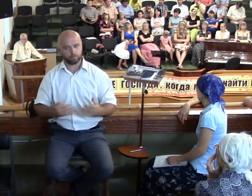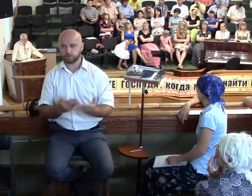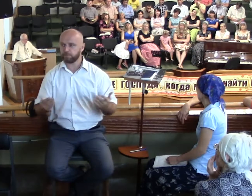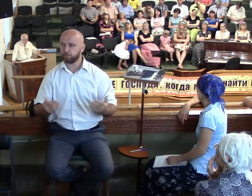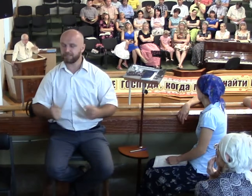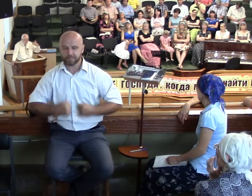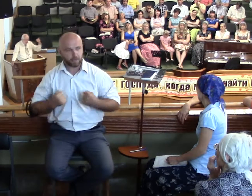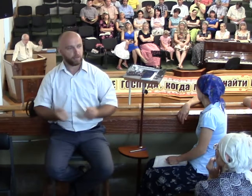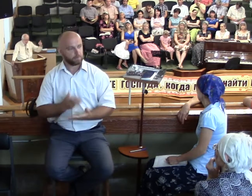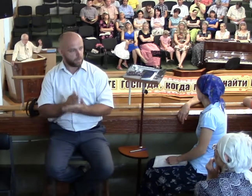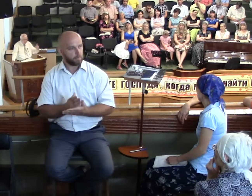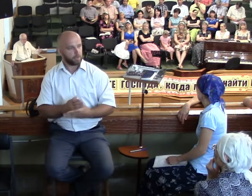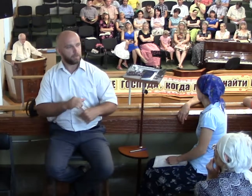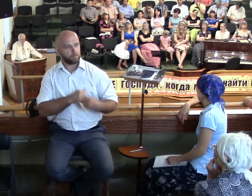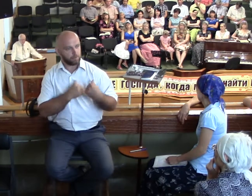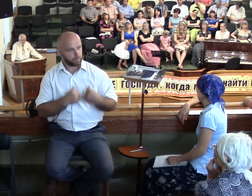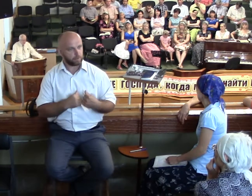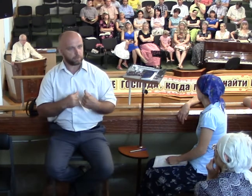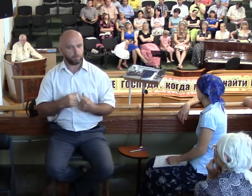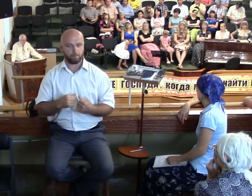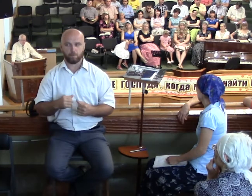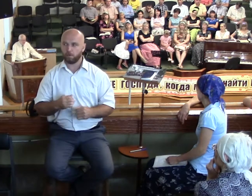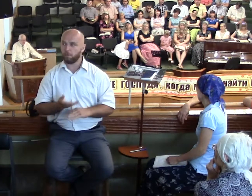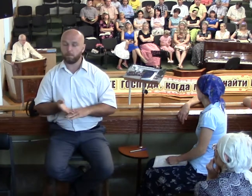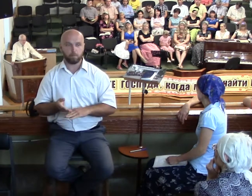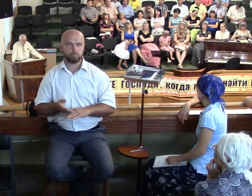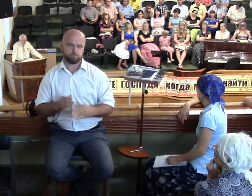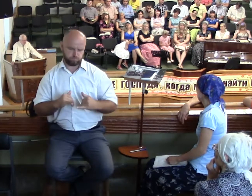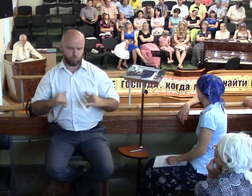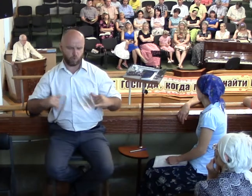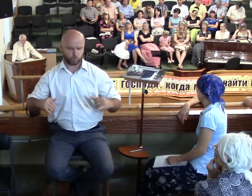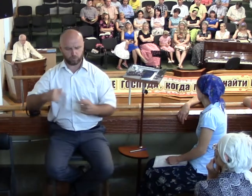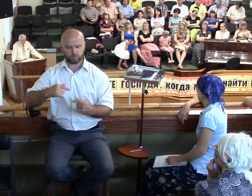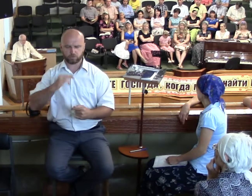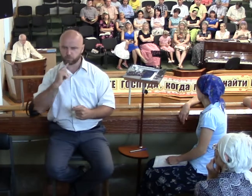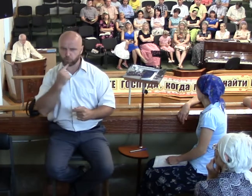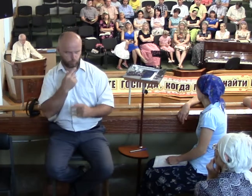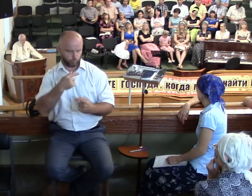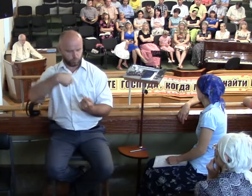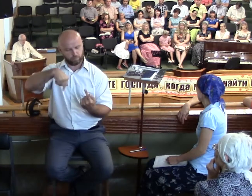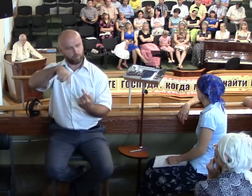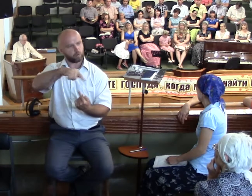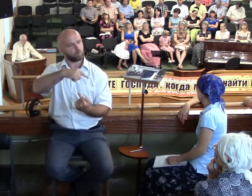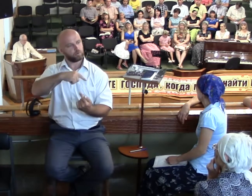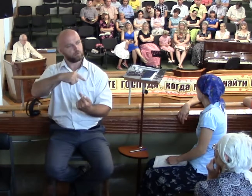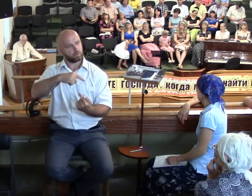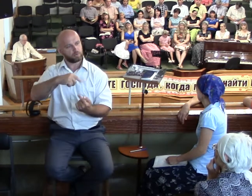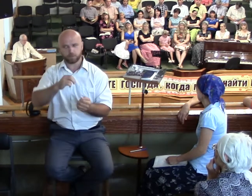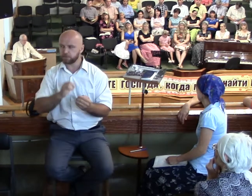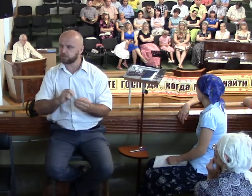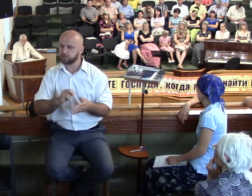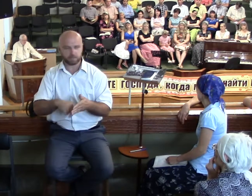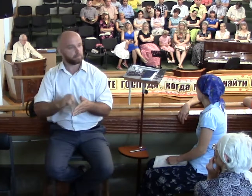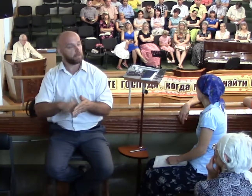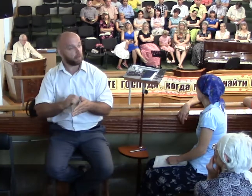чем он ближе к Богу, тем больше он страдает в этом мире. И кого бы мы ни взяли. Авраам